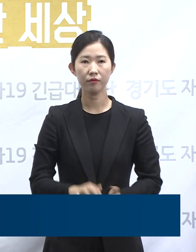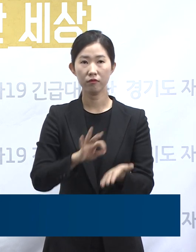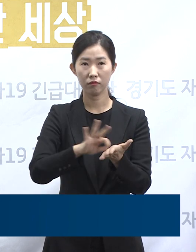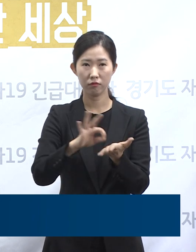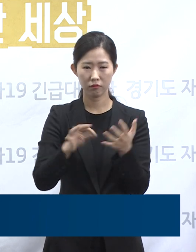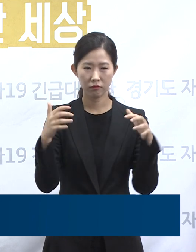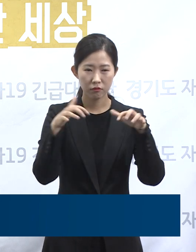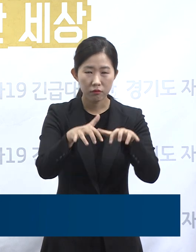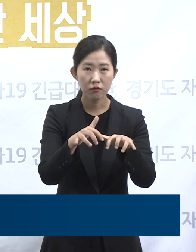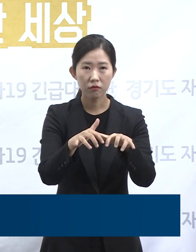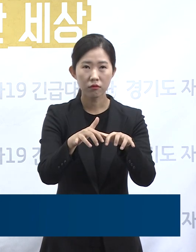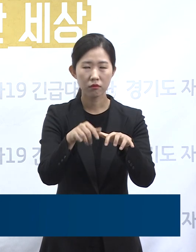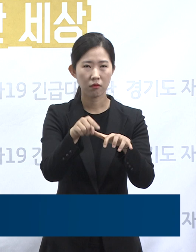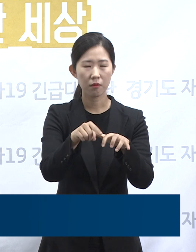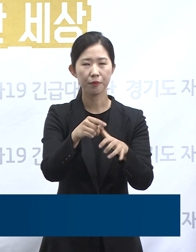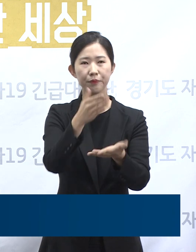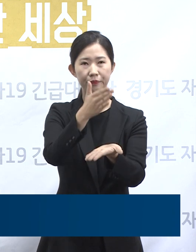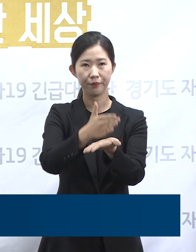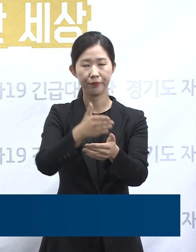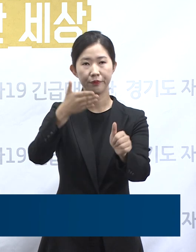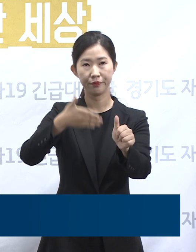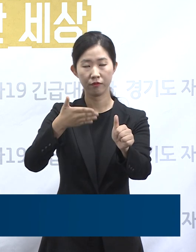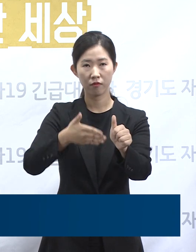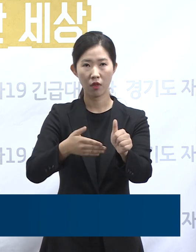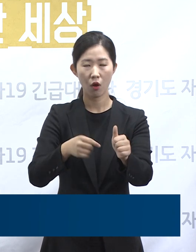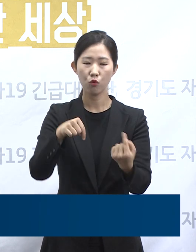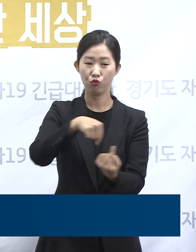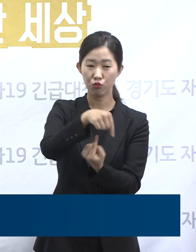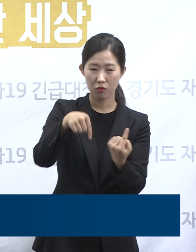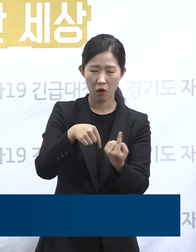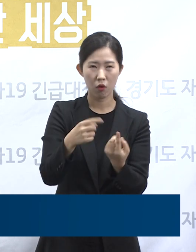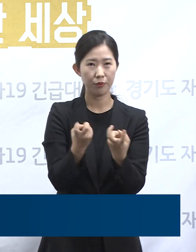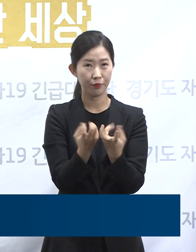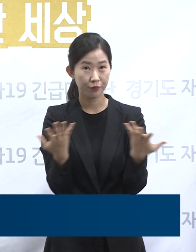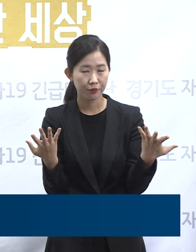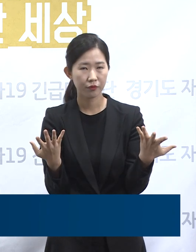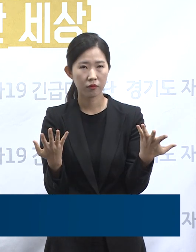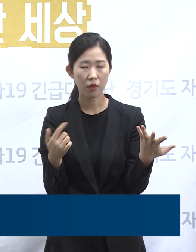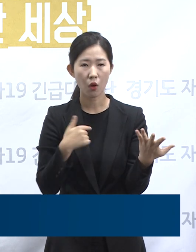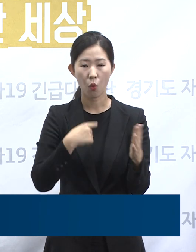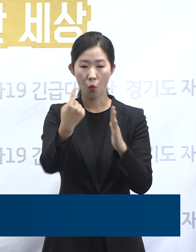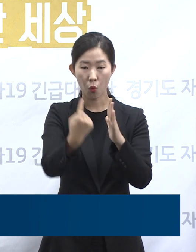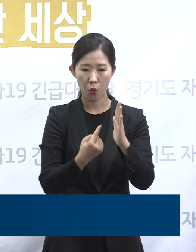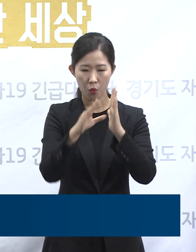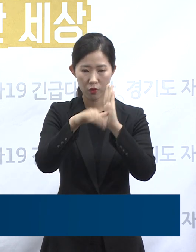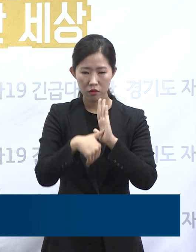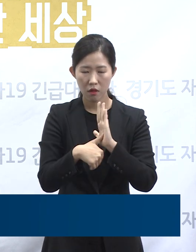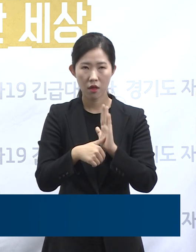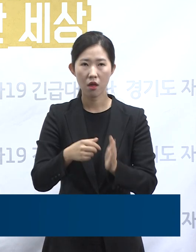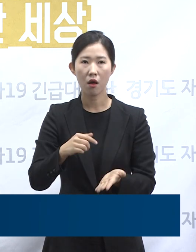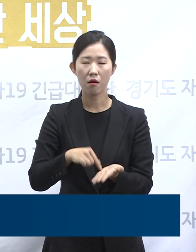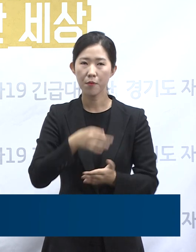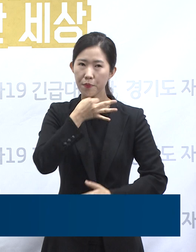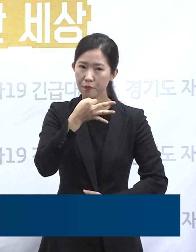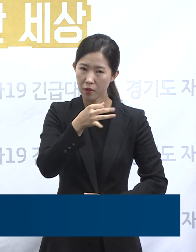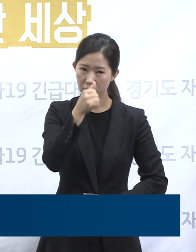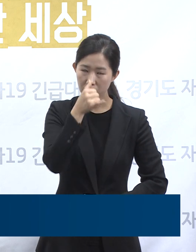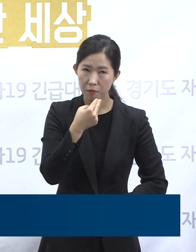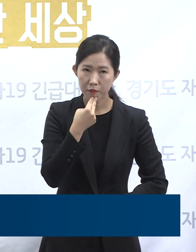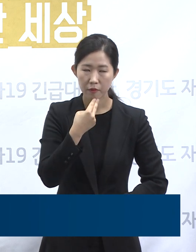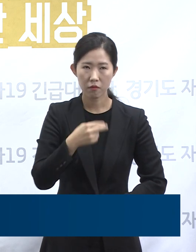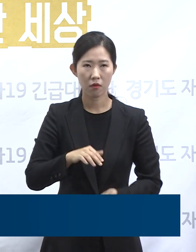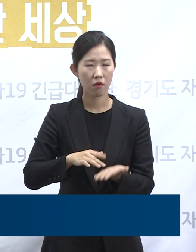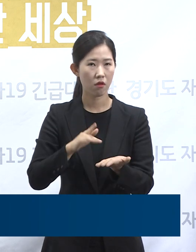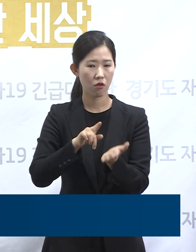자제를 권고드리며, 불가피하게 운영할 경우에는 입구에서 출입자에 대한 발열 및 호흡기 증상 여부를 확인, 이용자